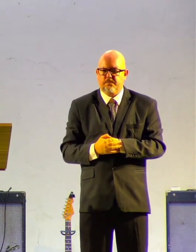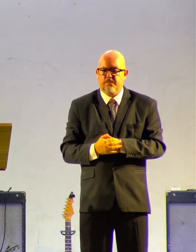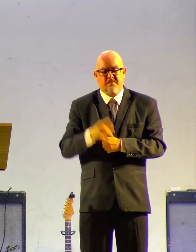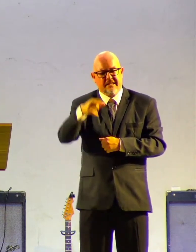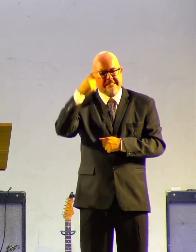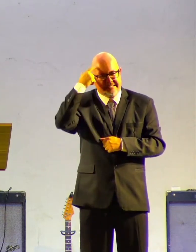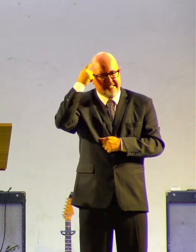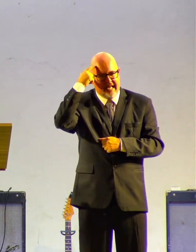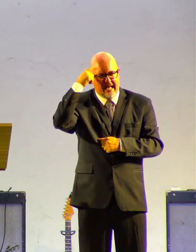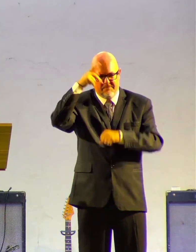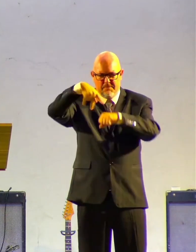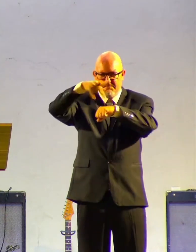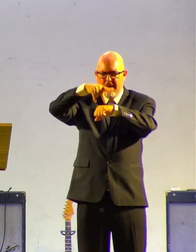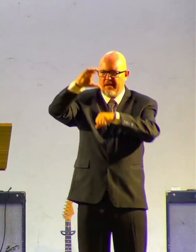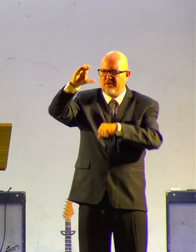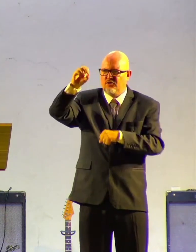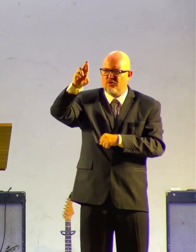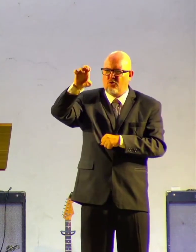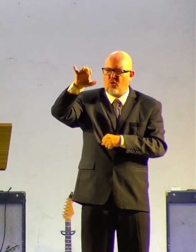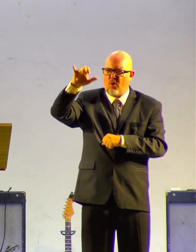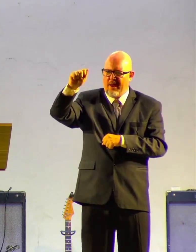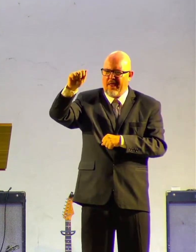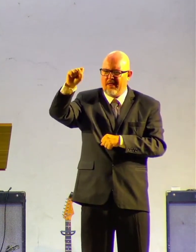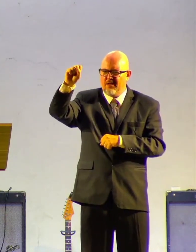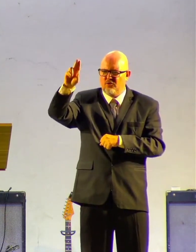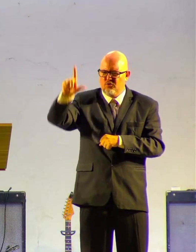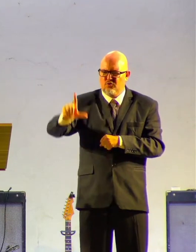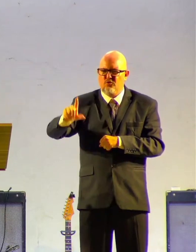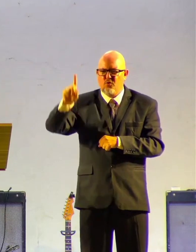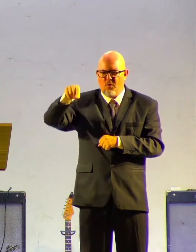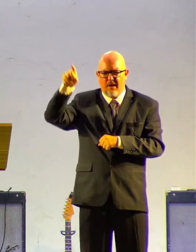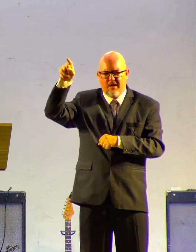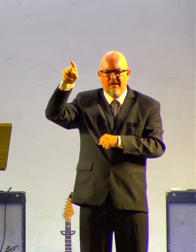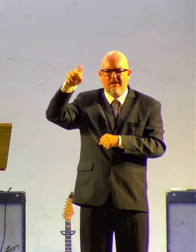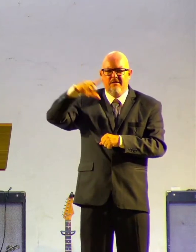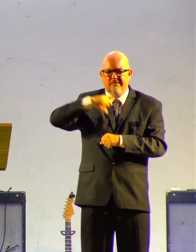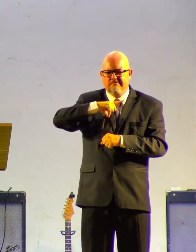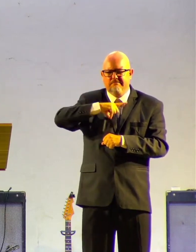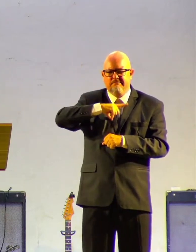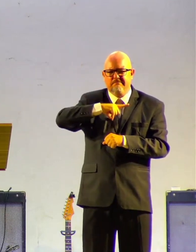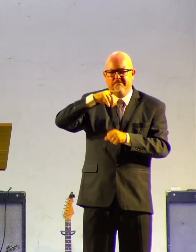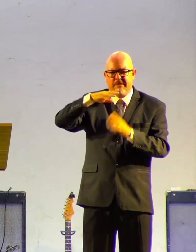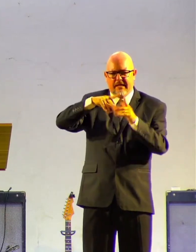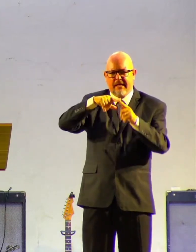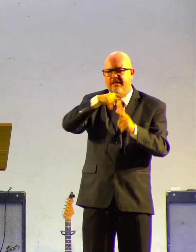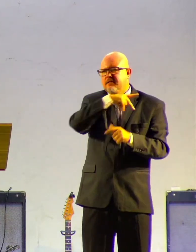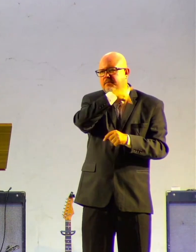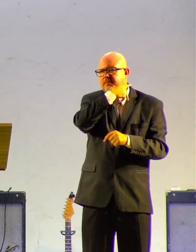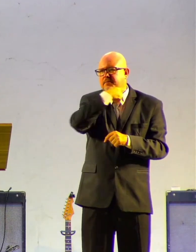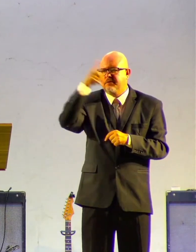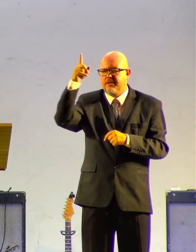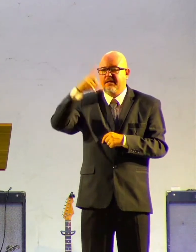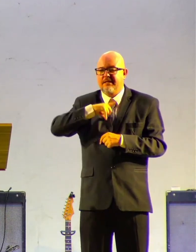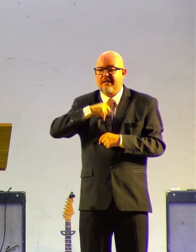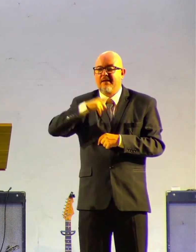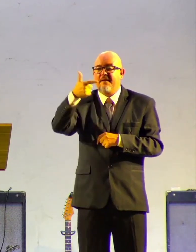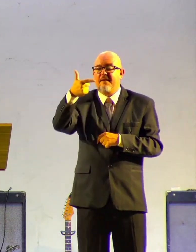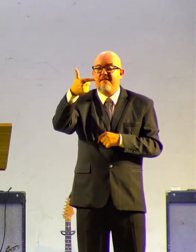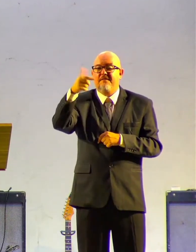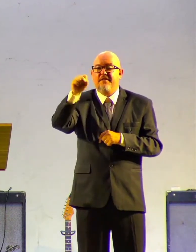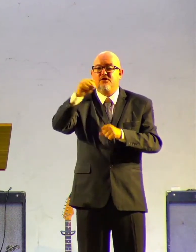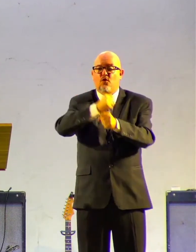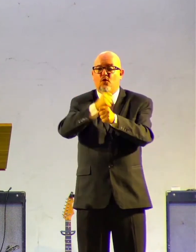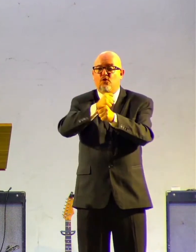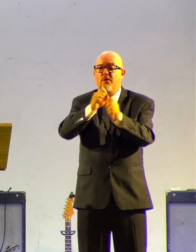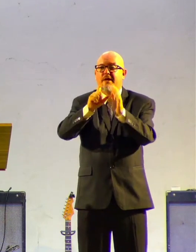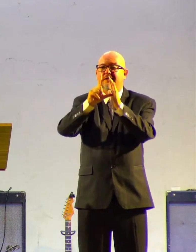Vocês bem sabem que a igreja presbiteriana lá na Coreia do Sul chegou lá 28 anos